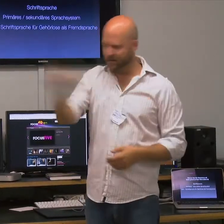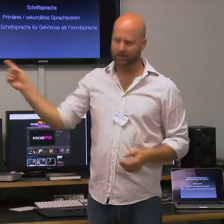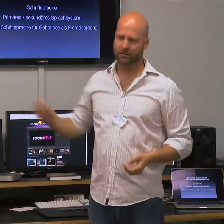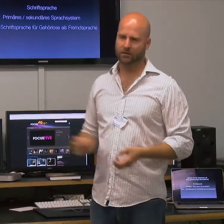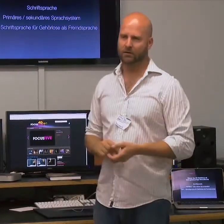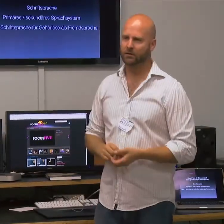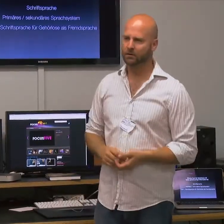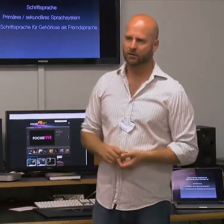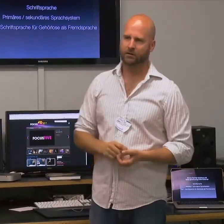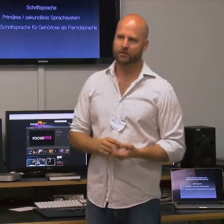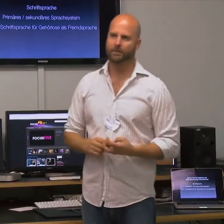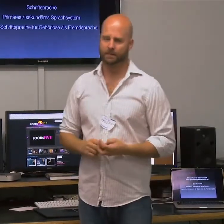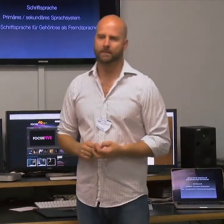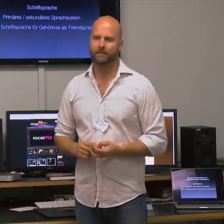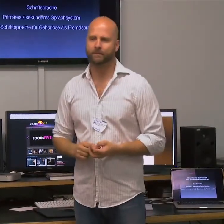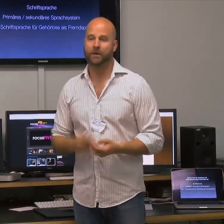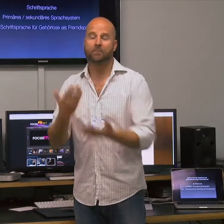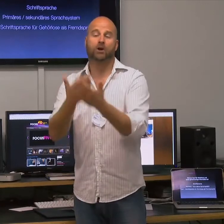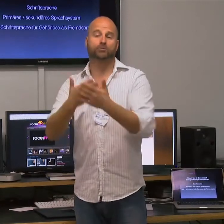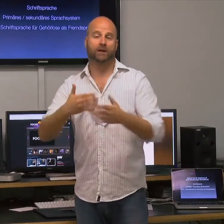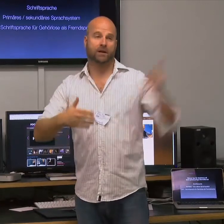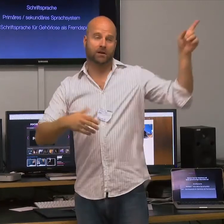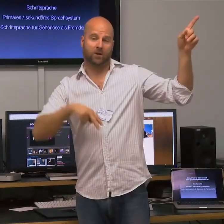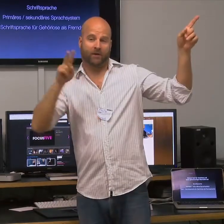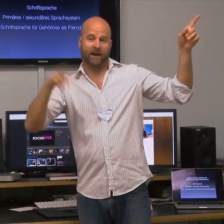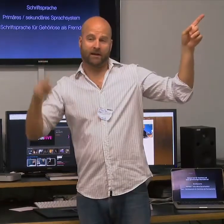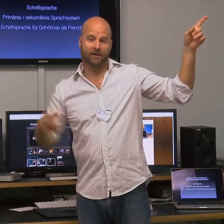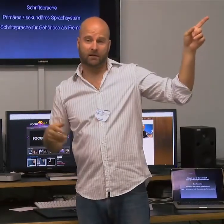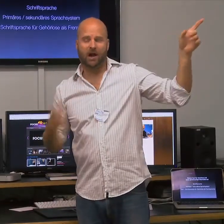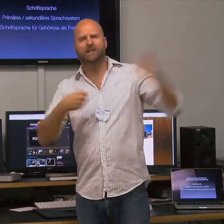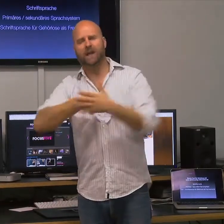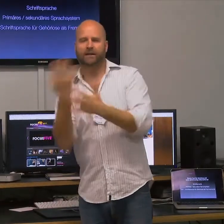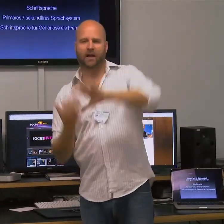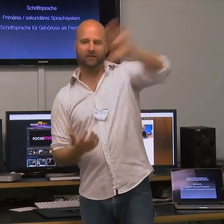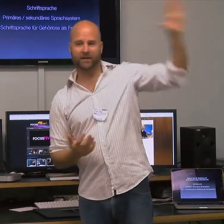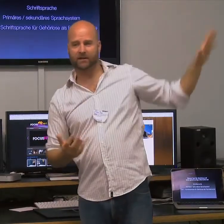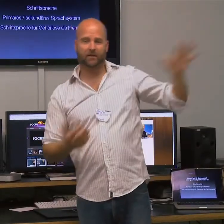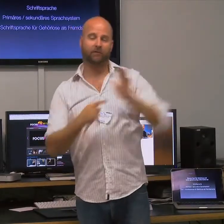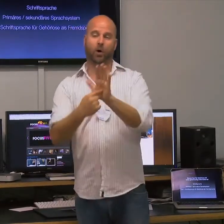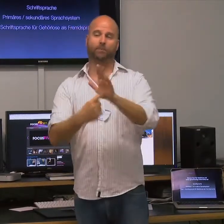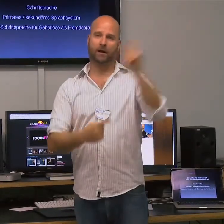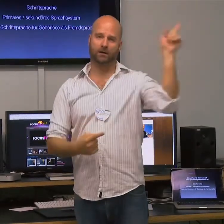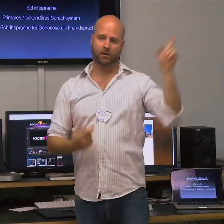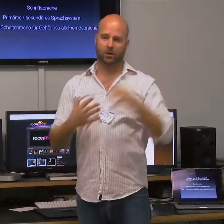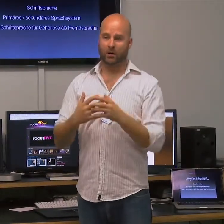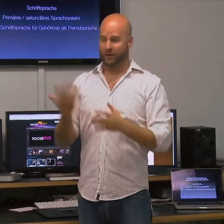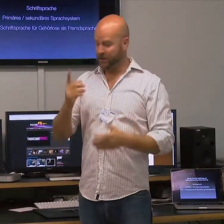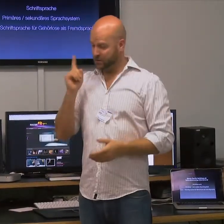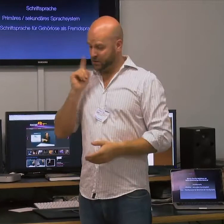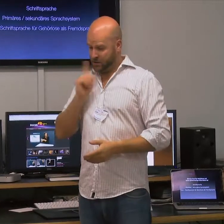kann man sowieso nicht 100% alles verstehen. Zum Beispiel Norwegen. In ganz Skandinavien ist ein